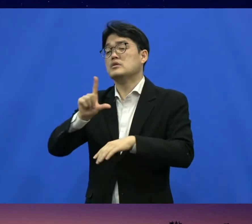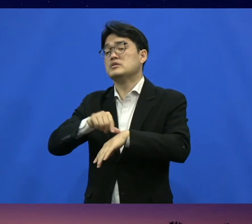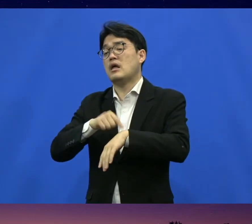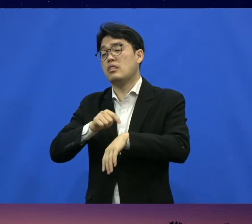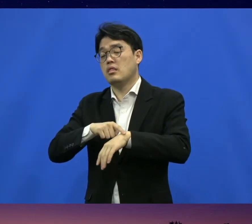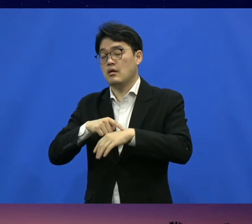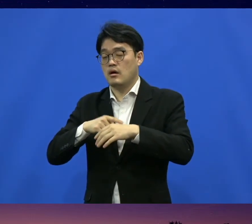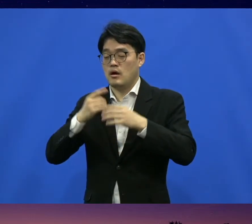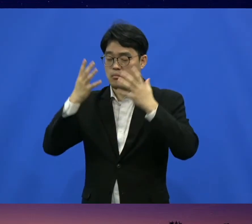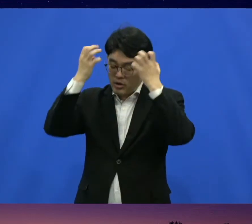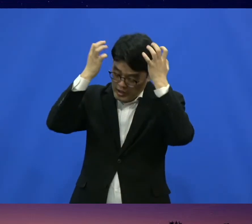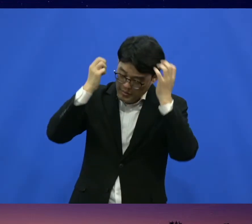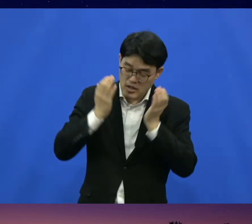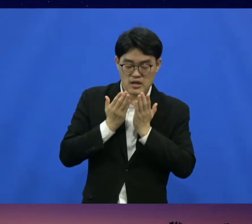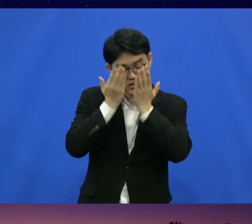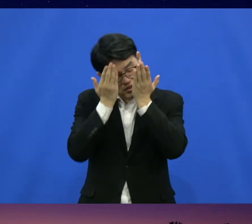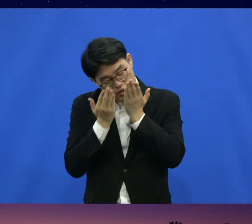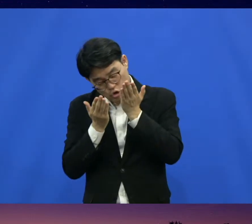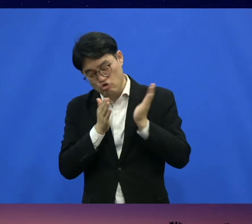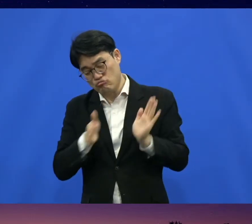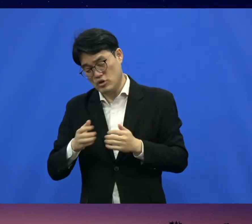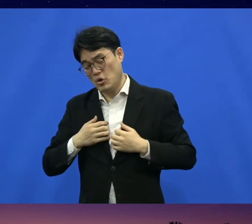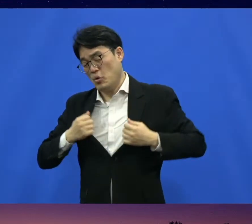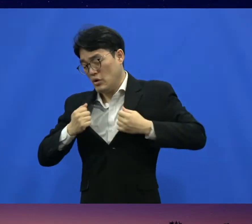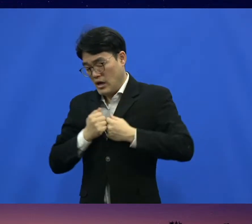영적인 일을 세속적인 가치로 다루었다는 거예요.